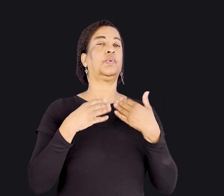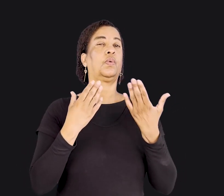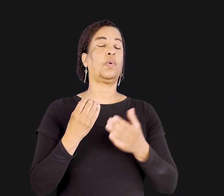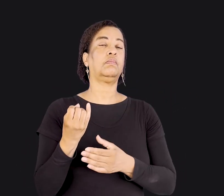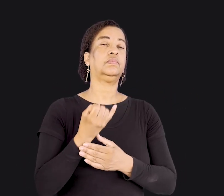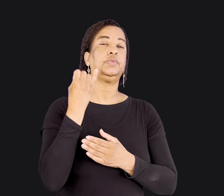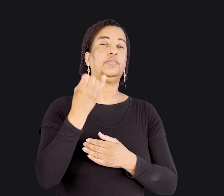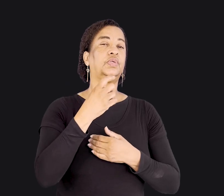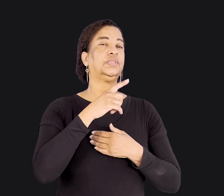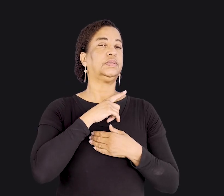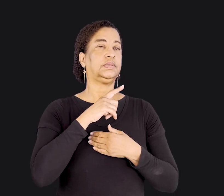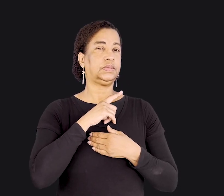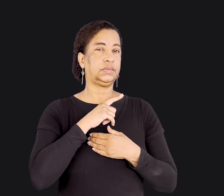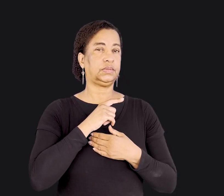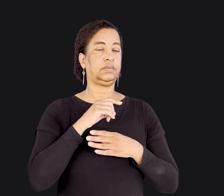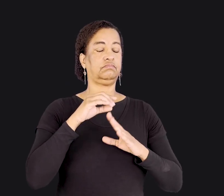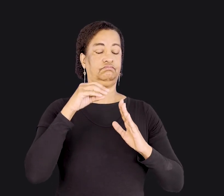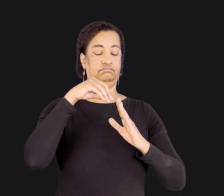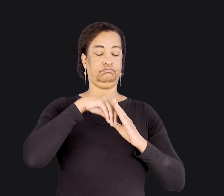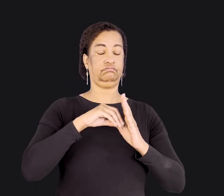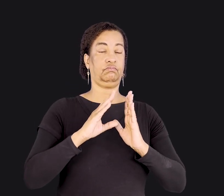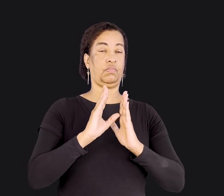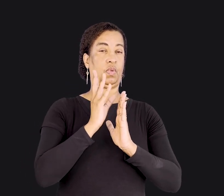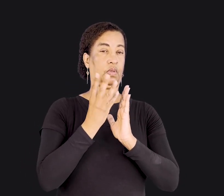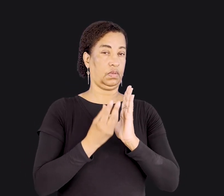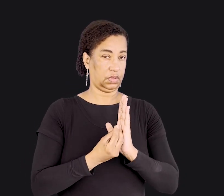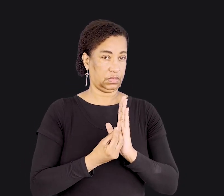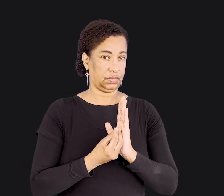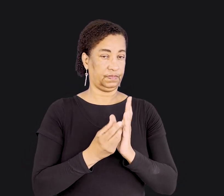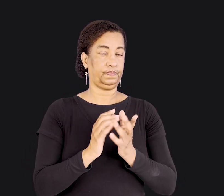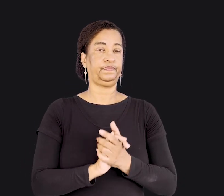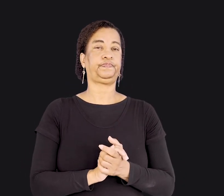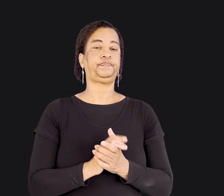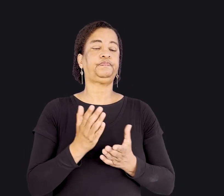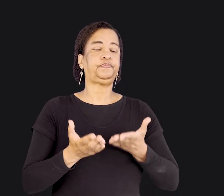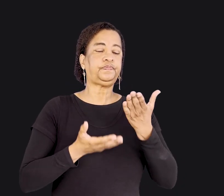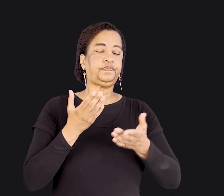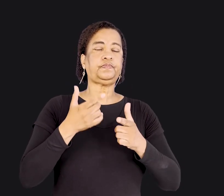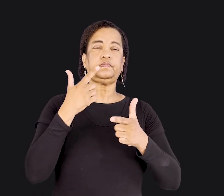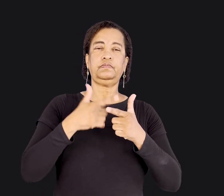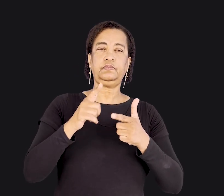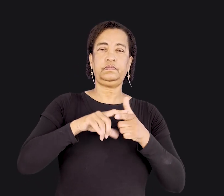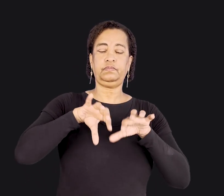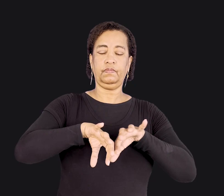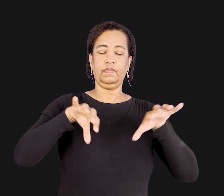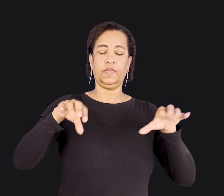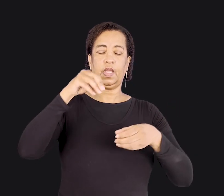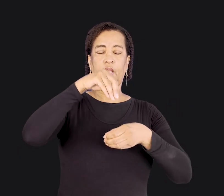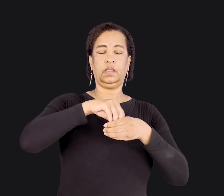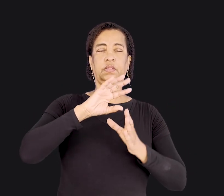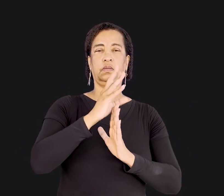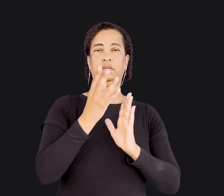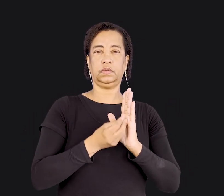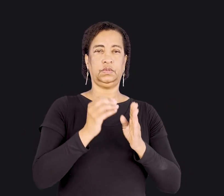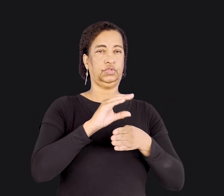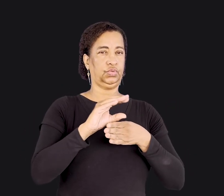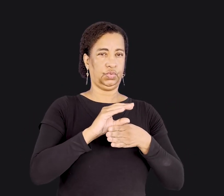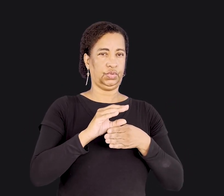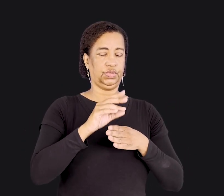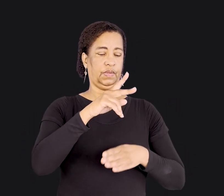a importância disto para o corpo? Para tratar do problema de divisão dentro da igreja de Corinto,